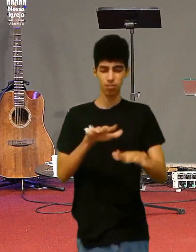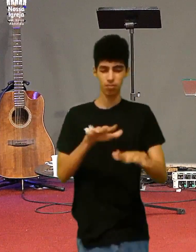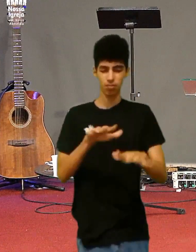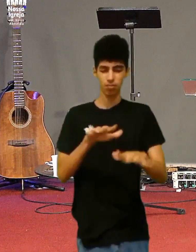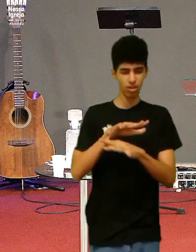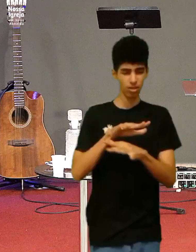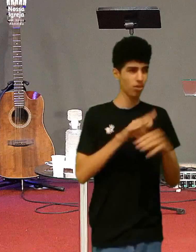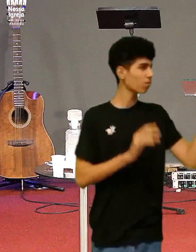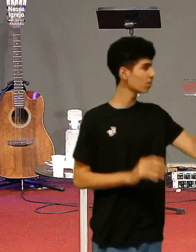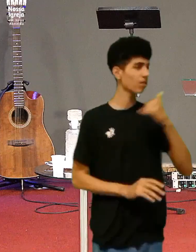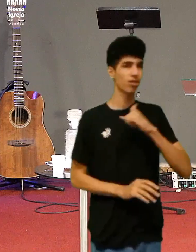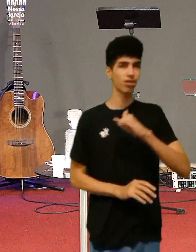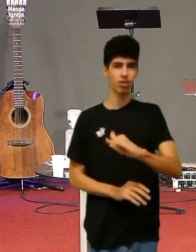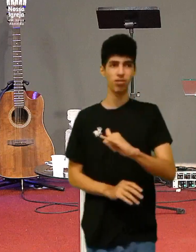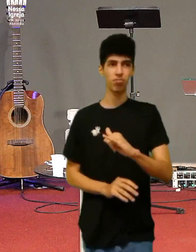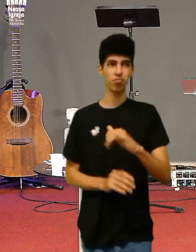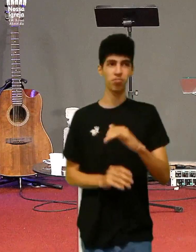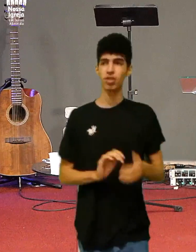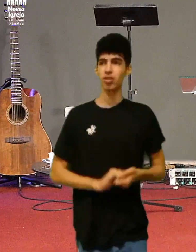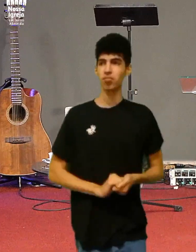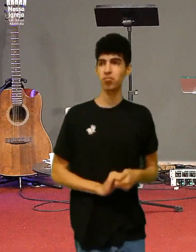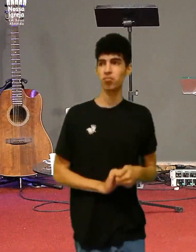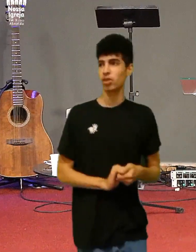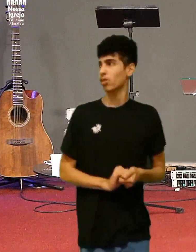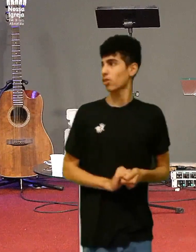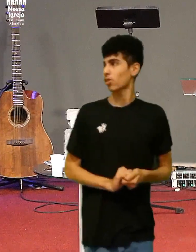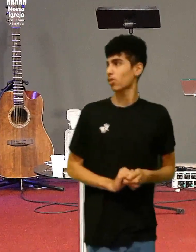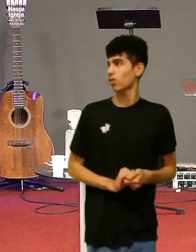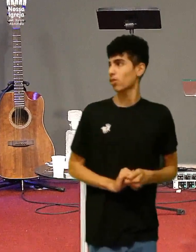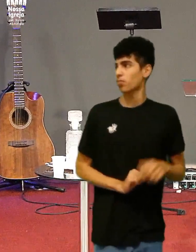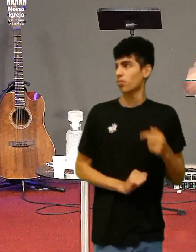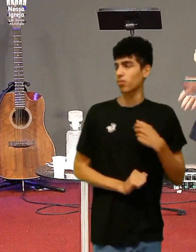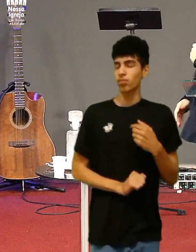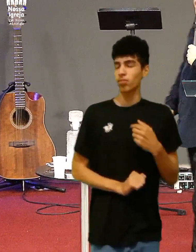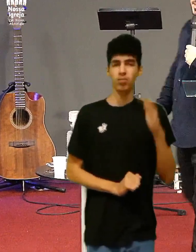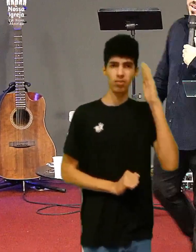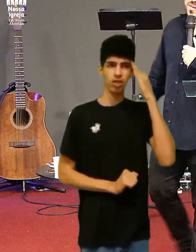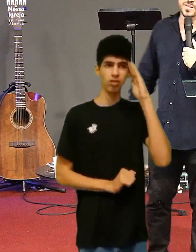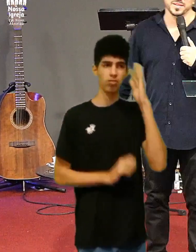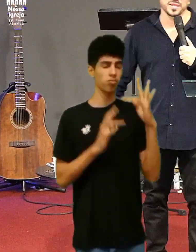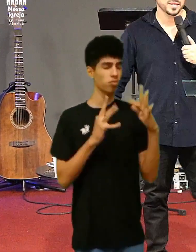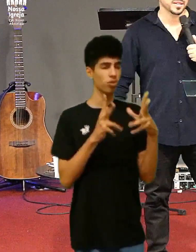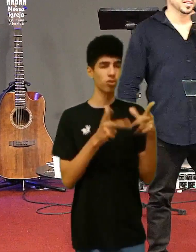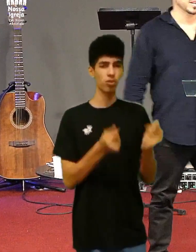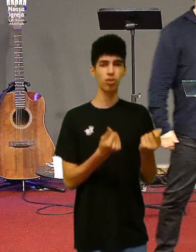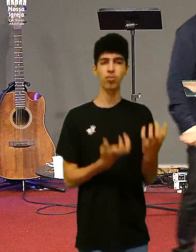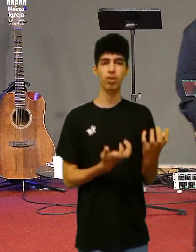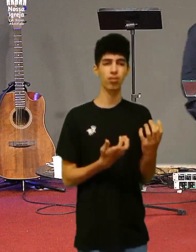Eu não vou chamar todo mundo aqui à frente, porque eu entendo que todos precisam fazer essa oração.